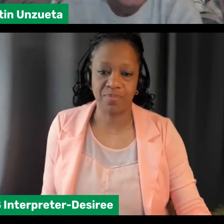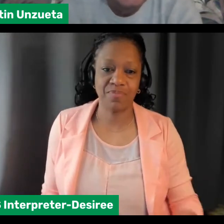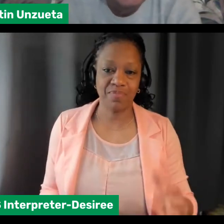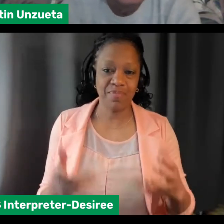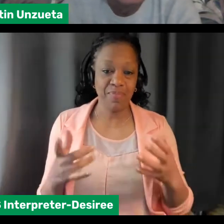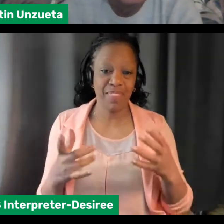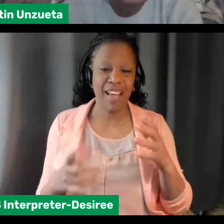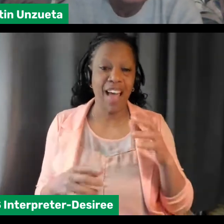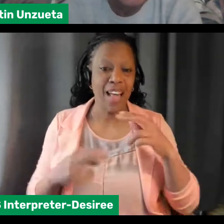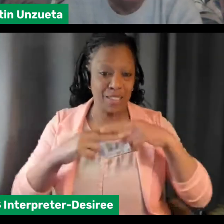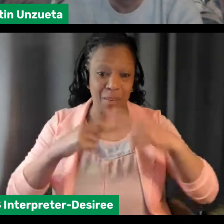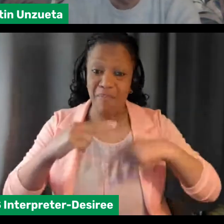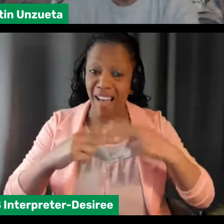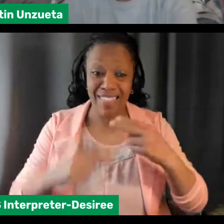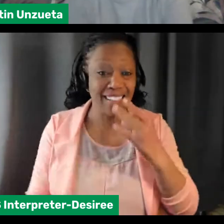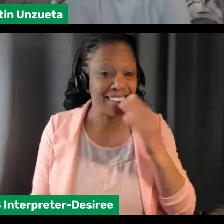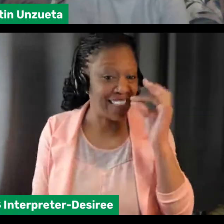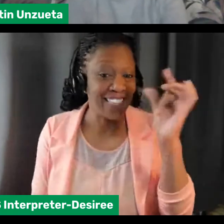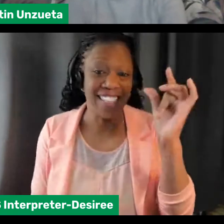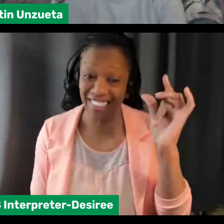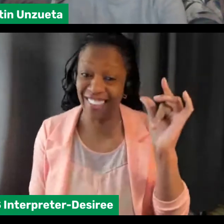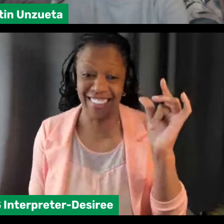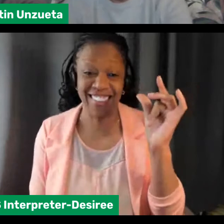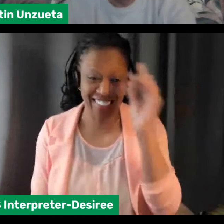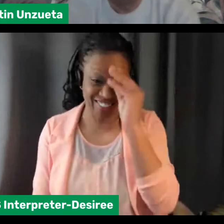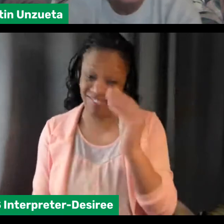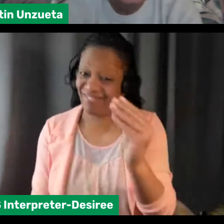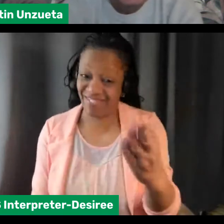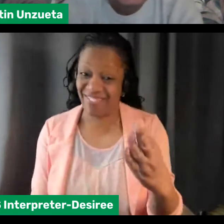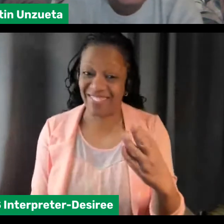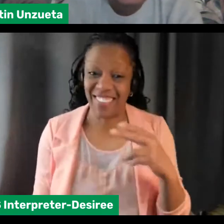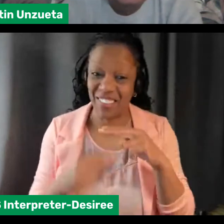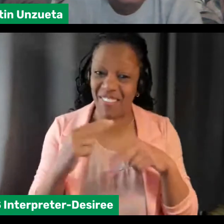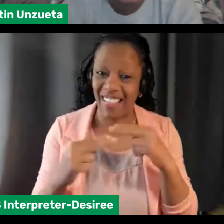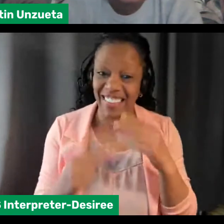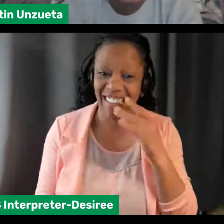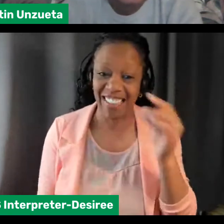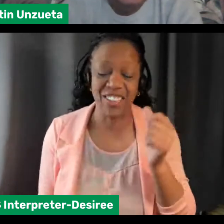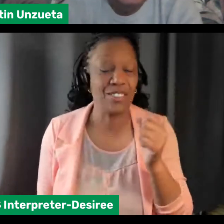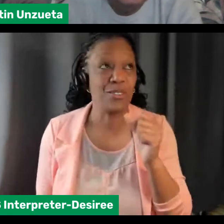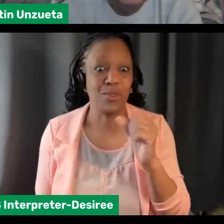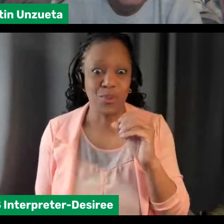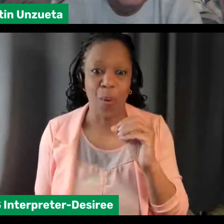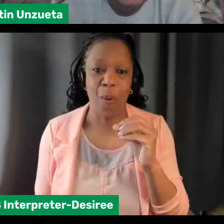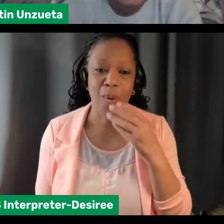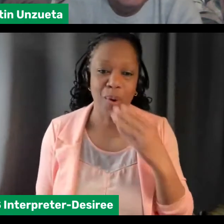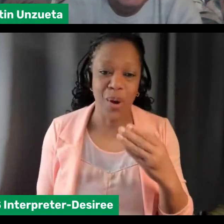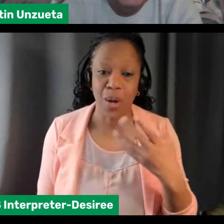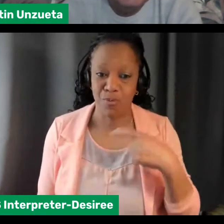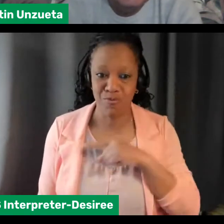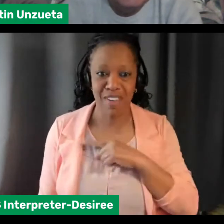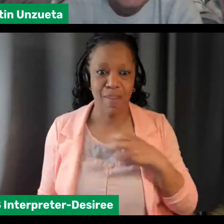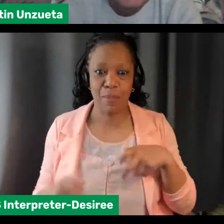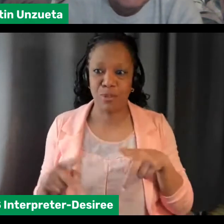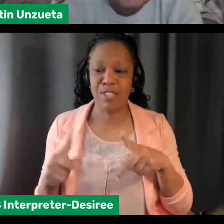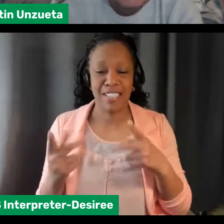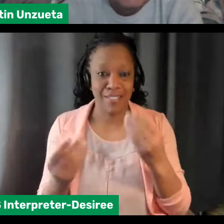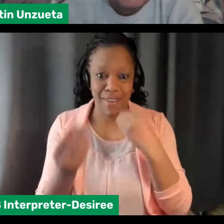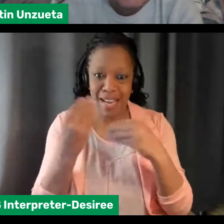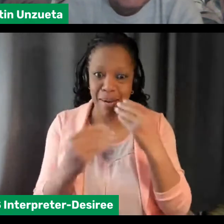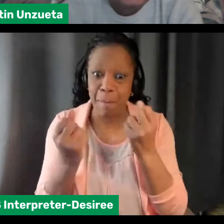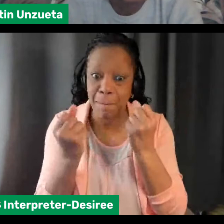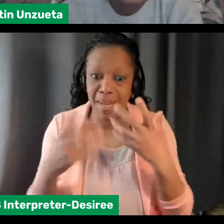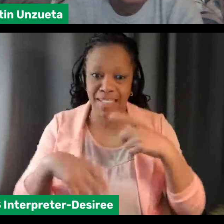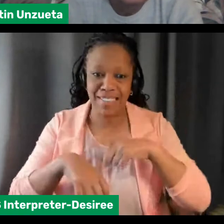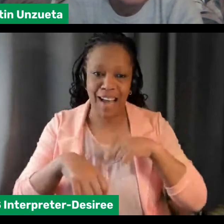tamales are delicious, by the way. So good. We've gotten the opportunity to eat them multiple times over at ChiFresh,